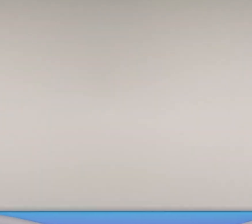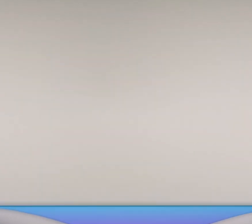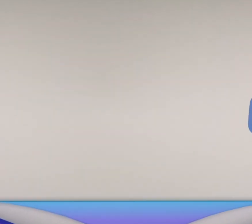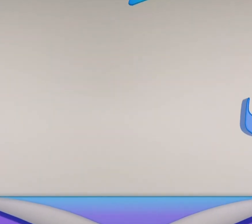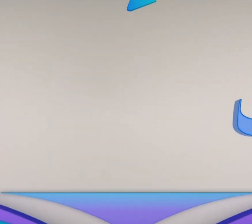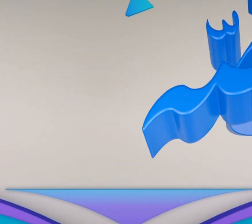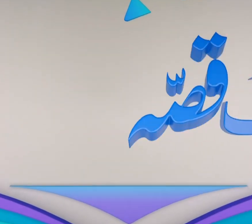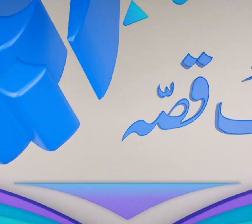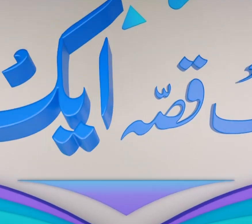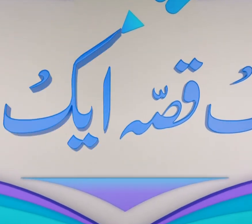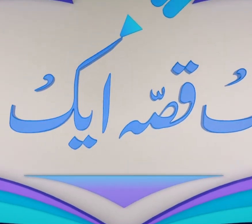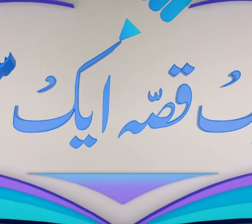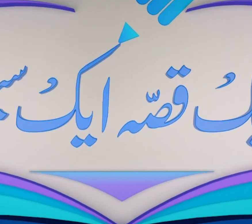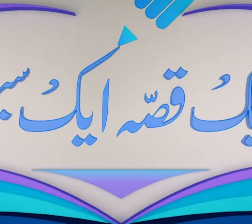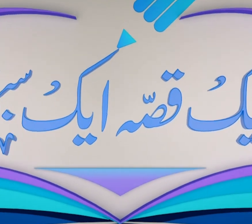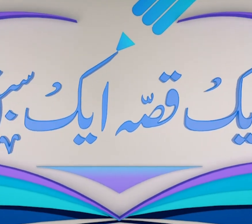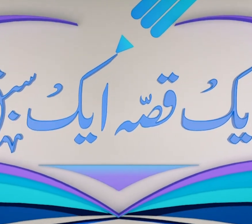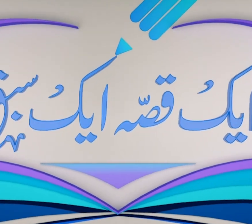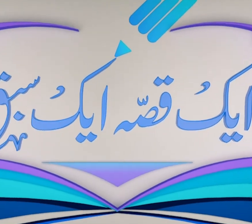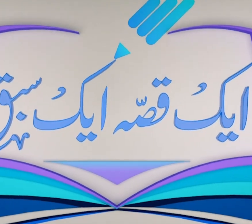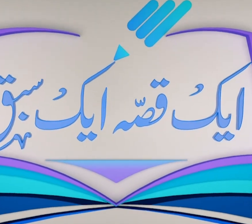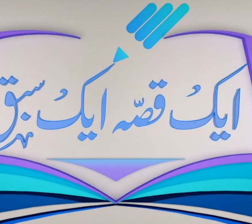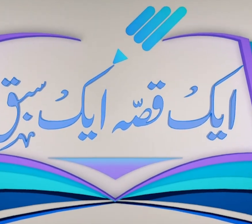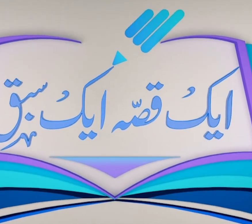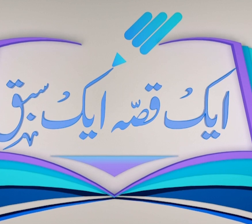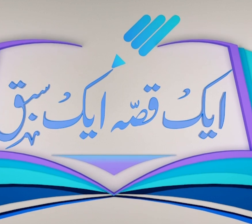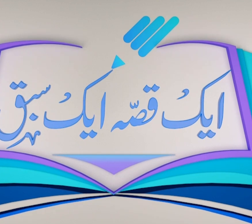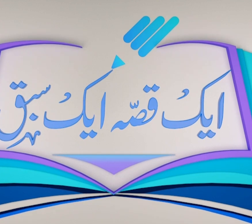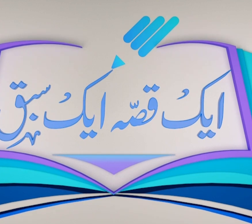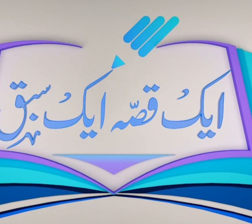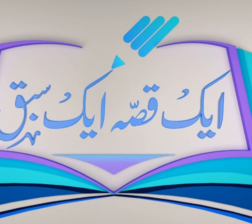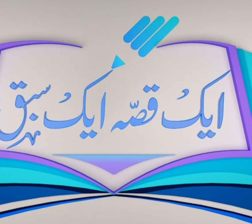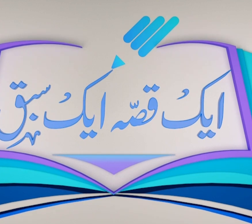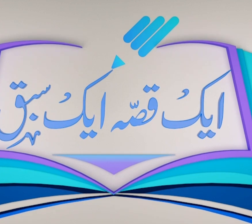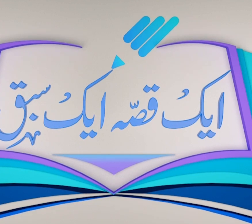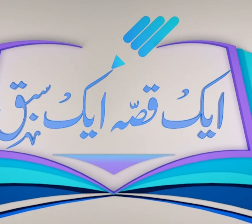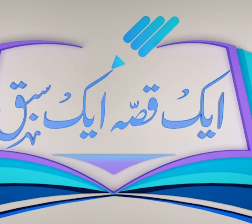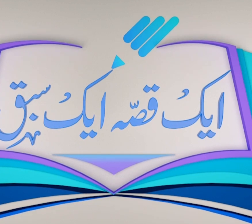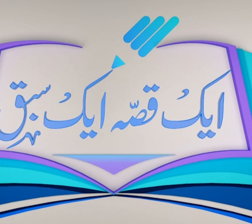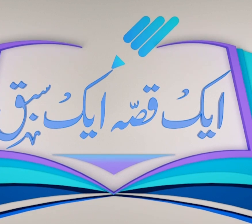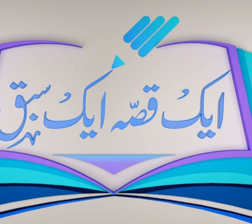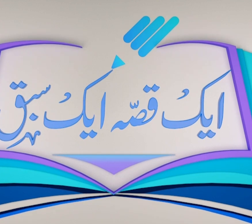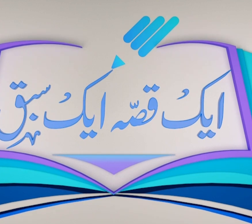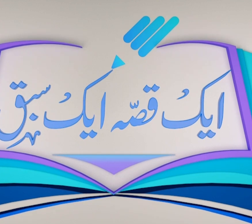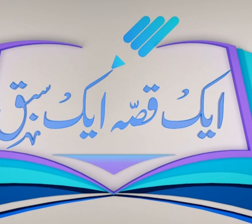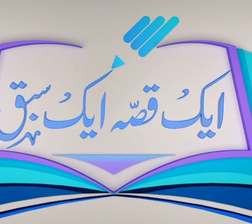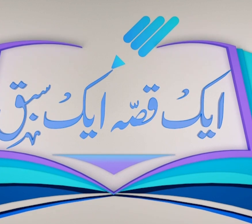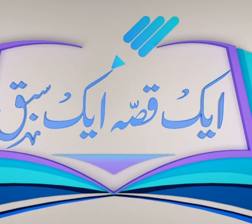سیکھیں سبق سکھاؤ اکابری کی حیات سے۔